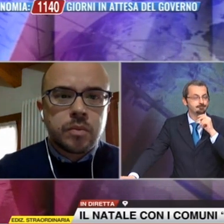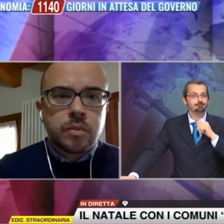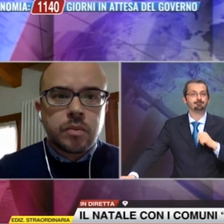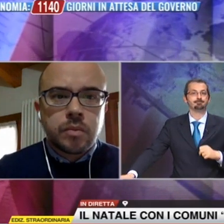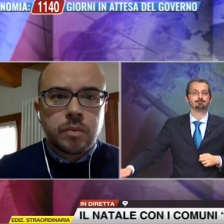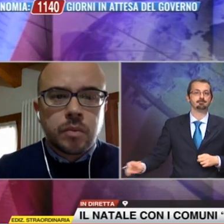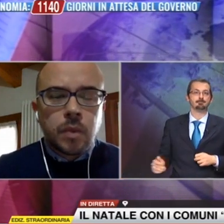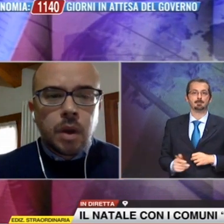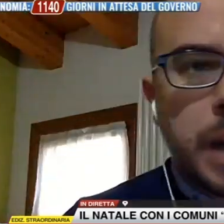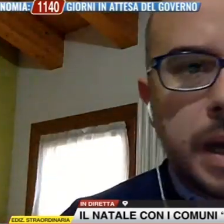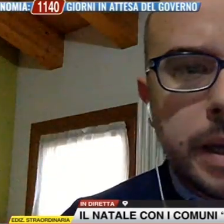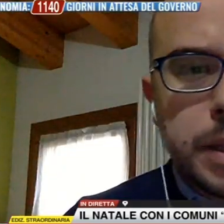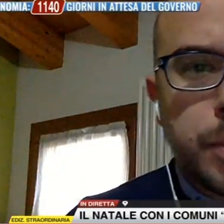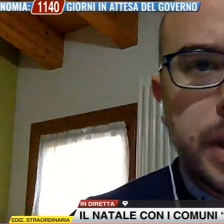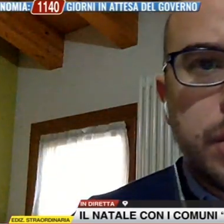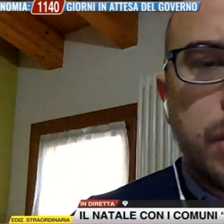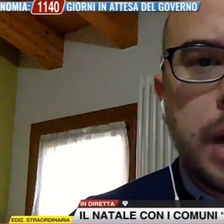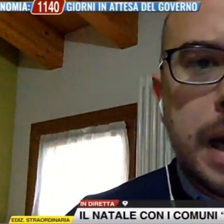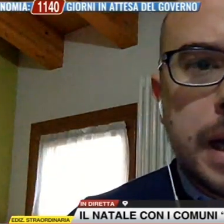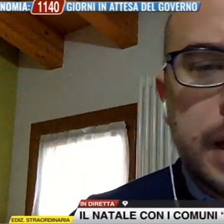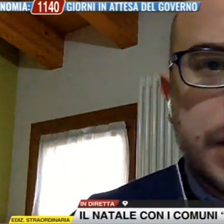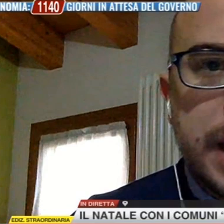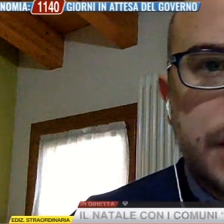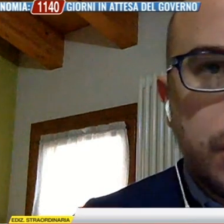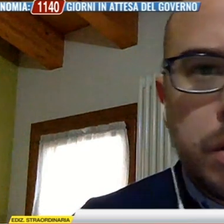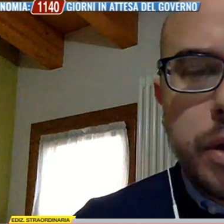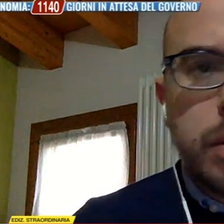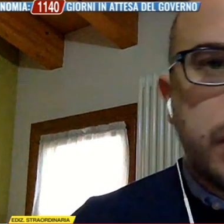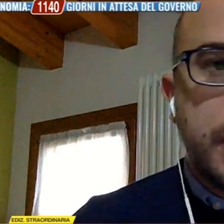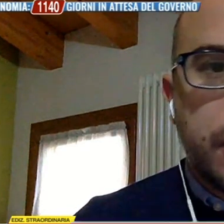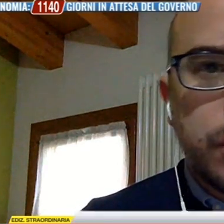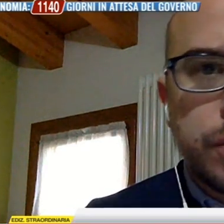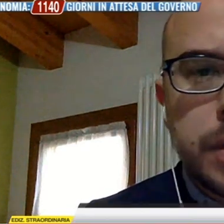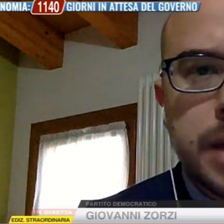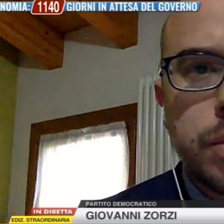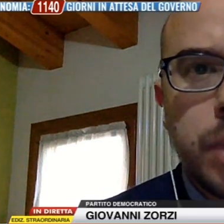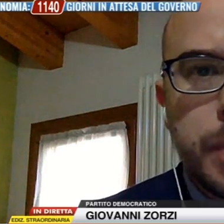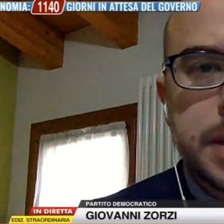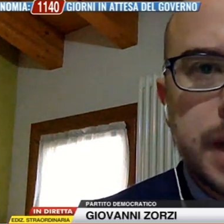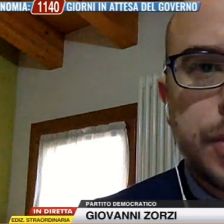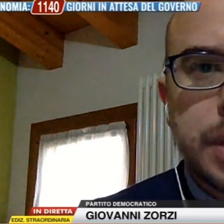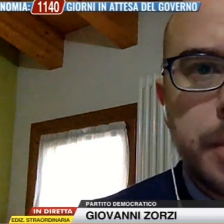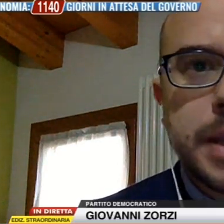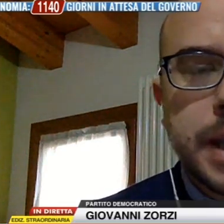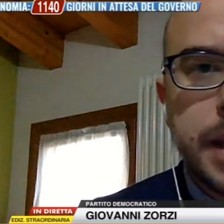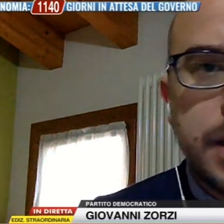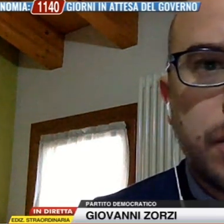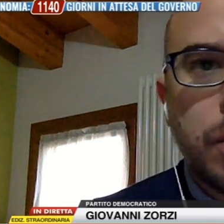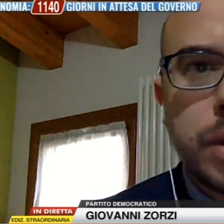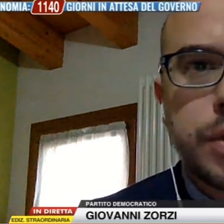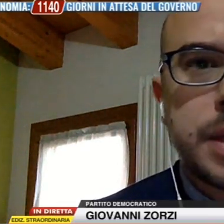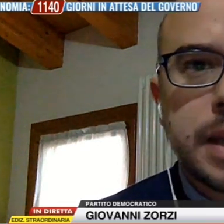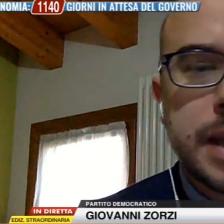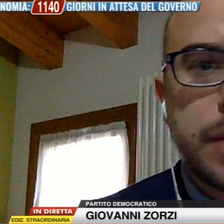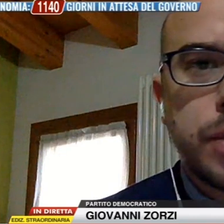lei? Ma rispondendo a Gianangelo, io ricordo soltanto quel passaggio estremamente critico